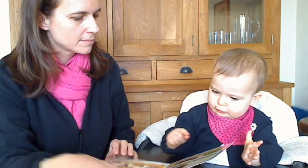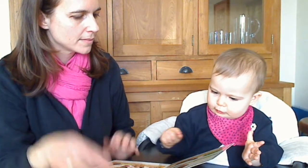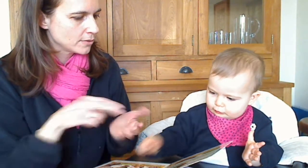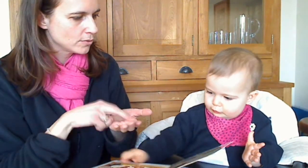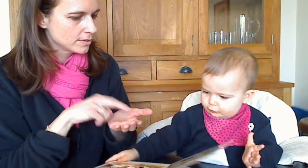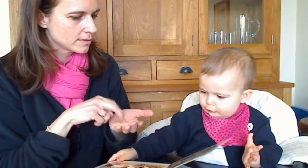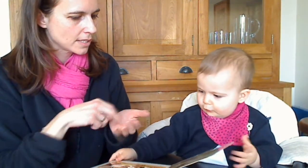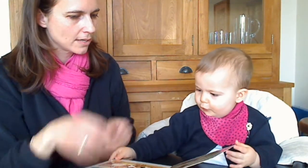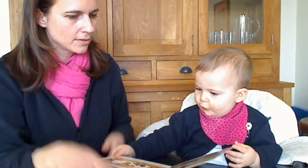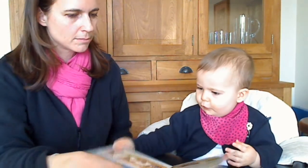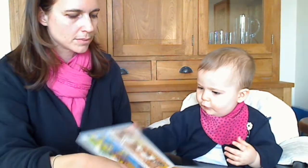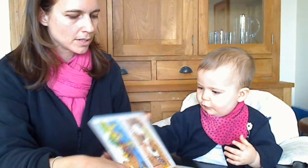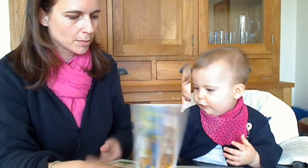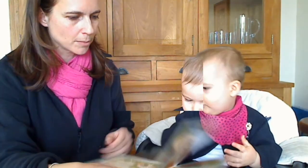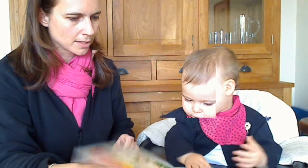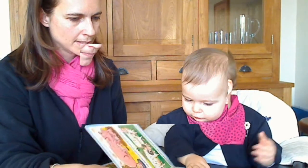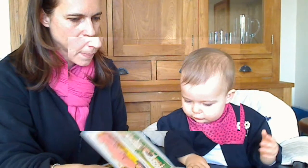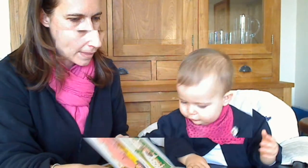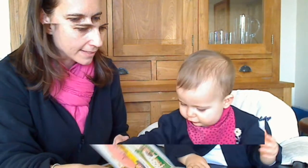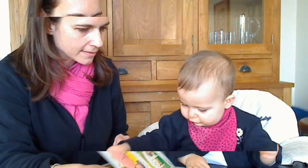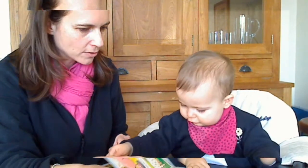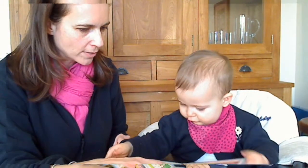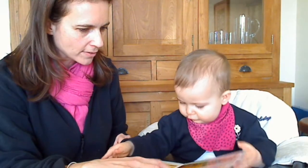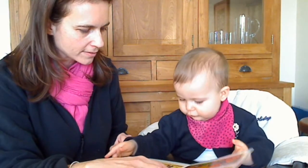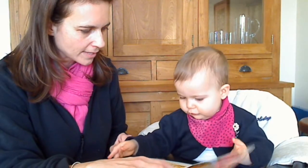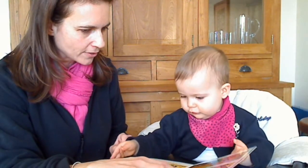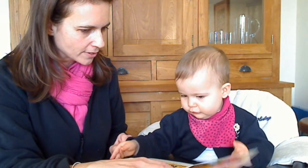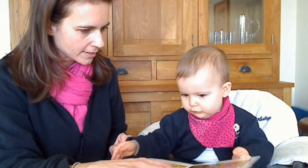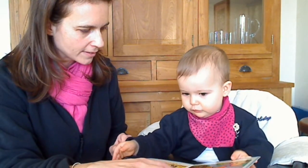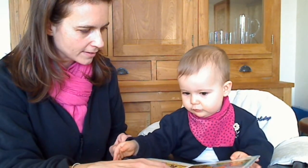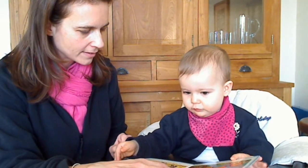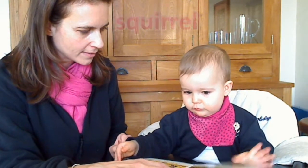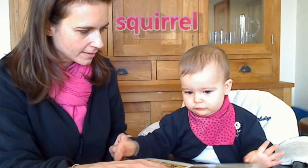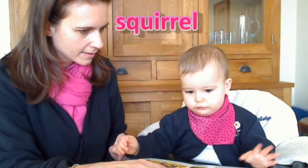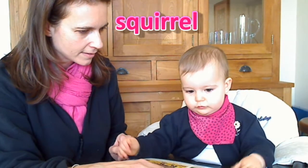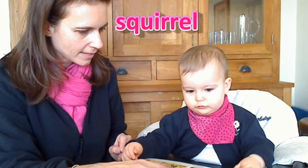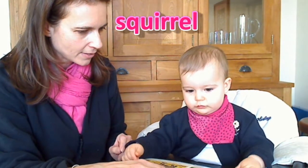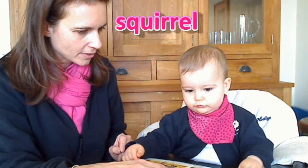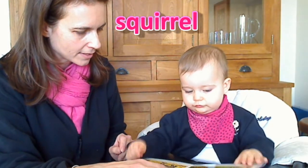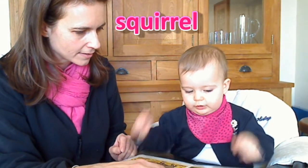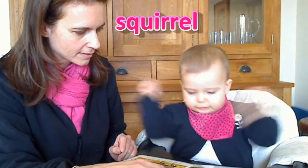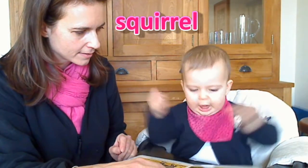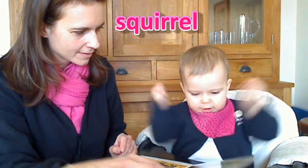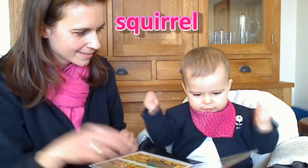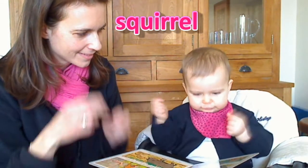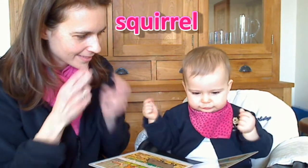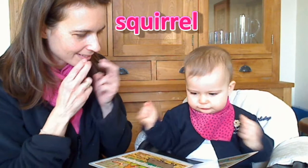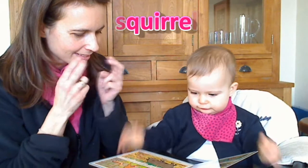Ein Huhn, genau. Bock, bock, bock. Und hier ist das Squirrel, das Eichhörnchen. Das Eichhörnchen.